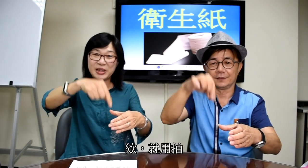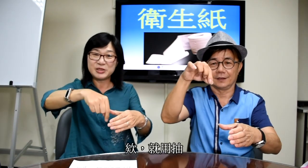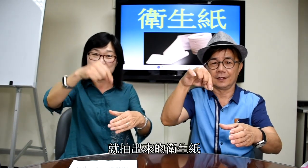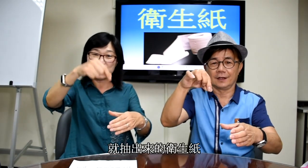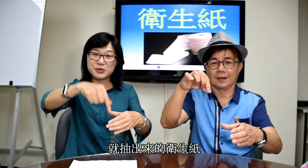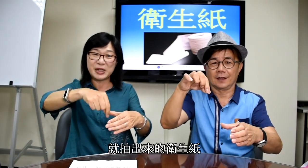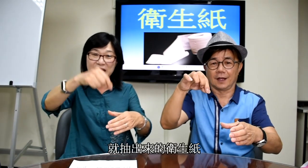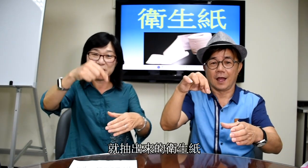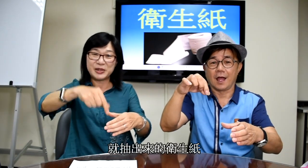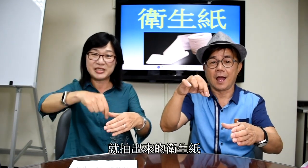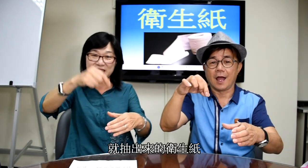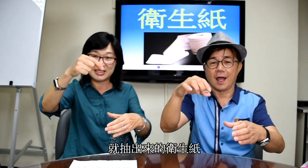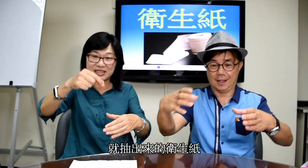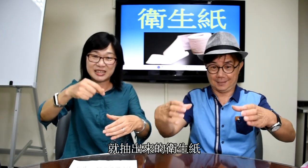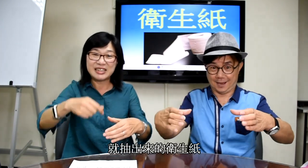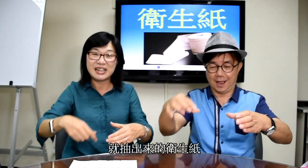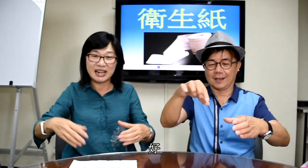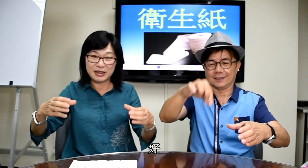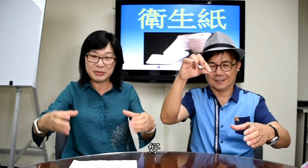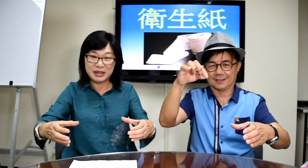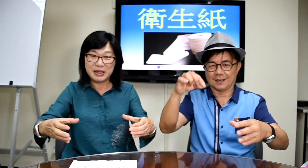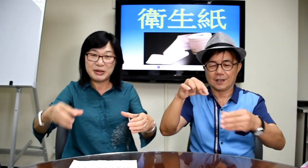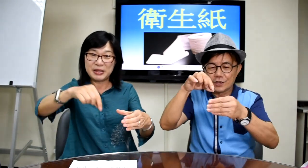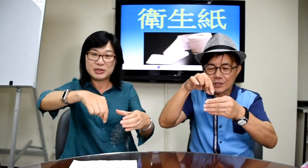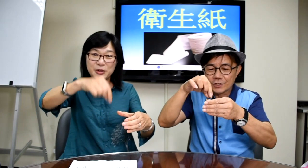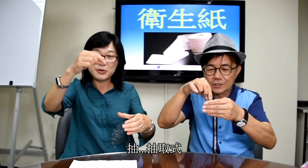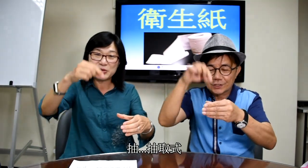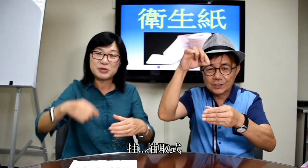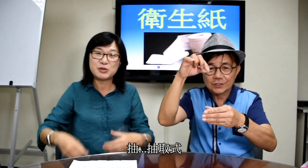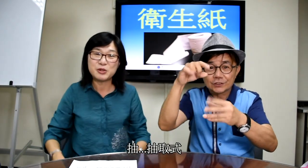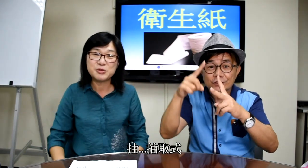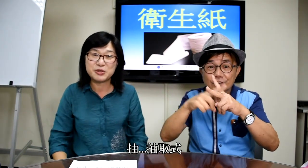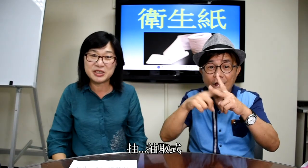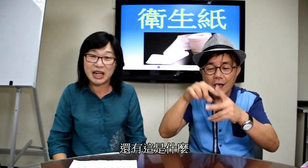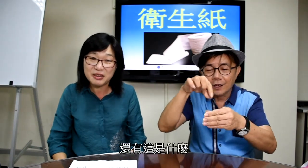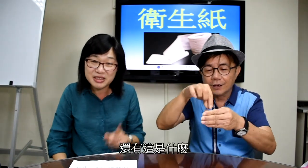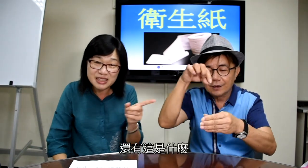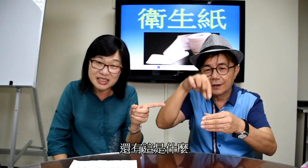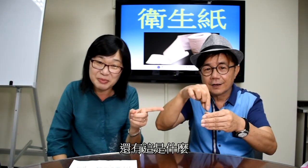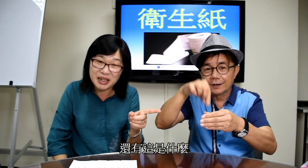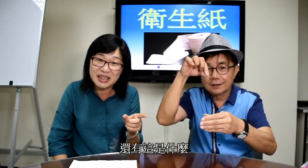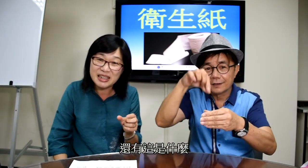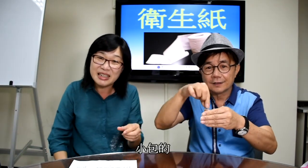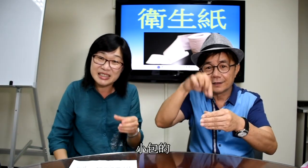就抽出来的卫生纸，啊，抽取式。还有这个是什么？